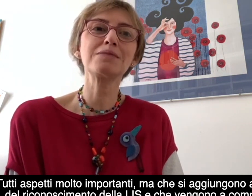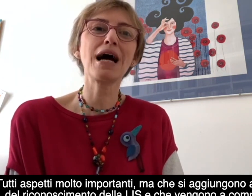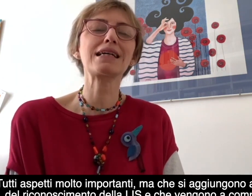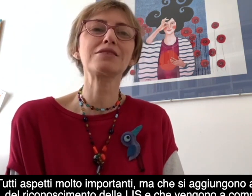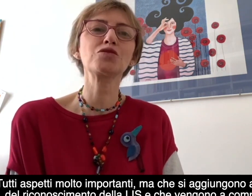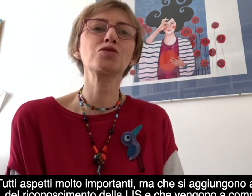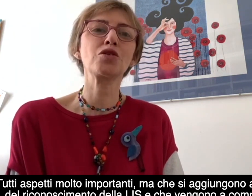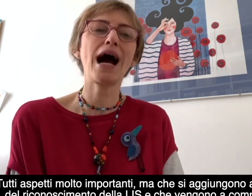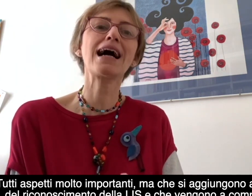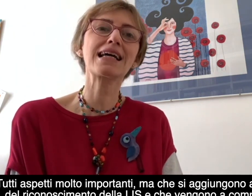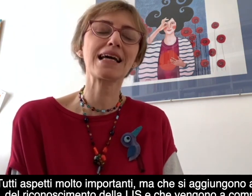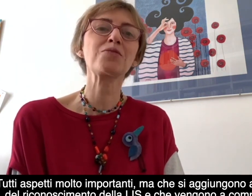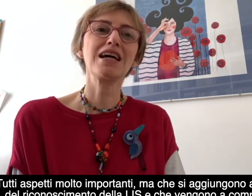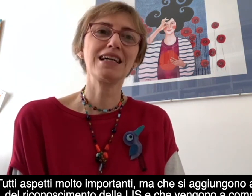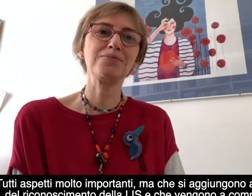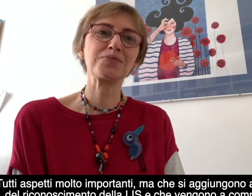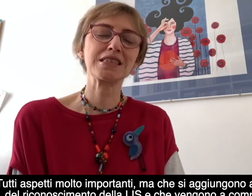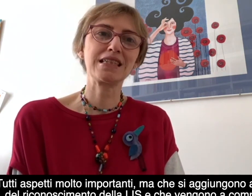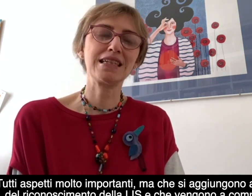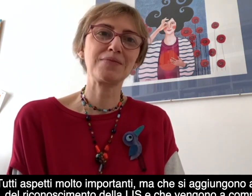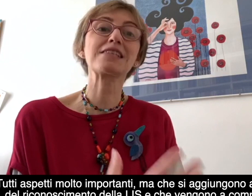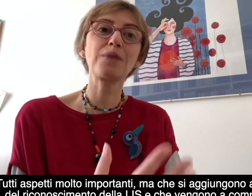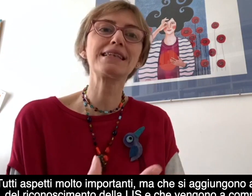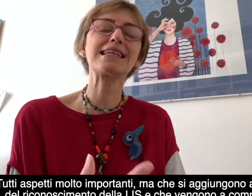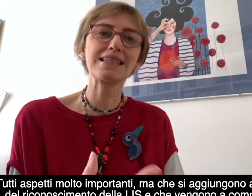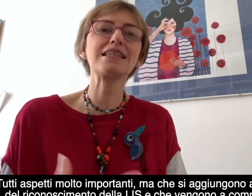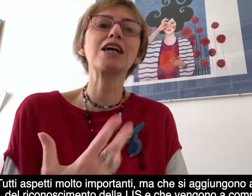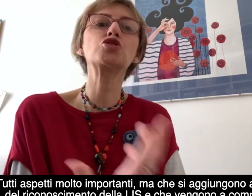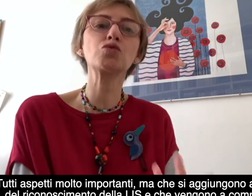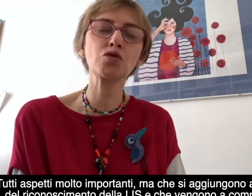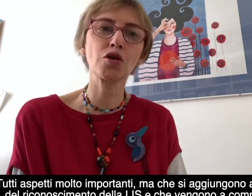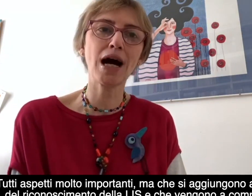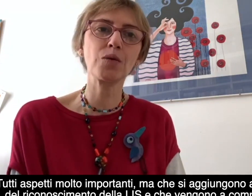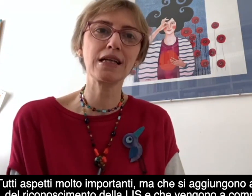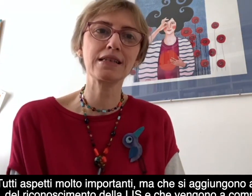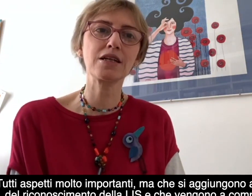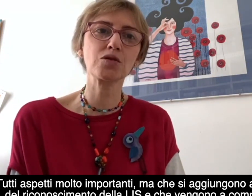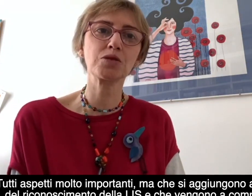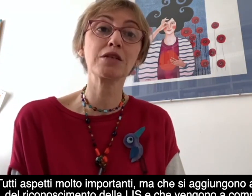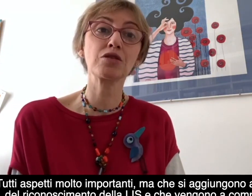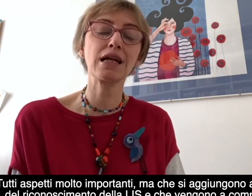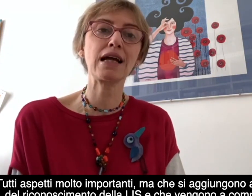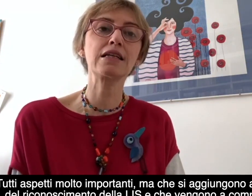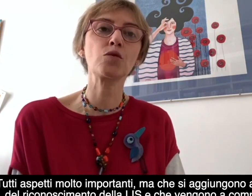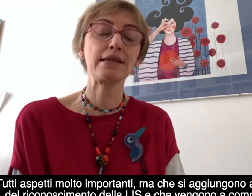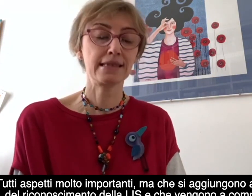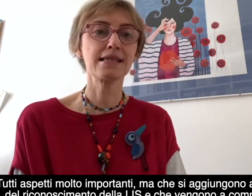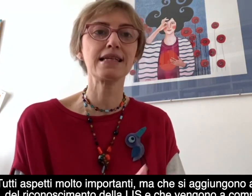che sono anche aspetti che si aggiungono a quelli del riconoscimento della lingua dei segni e